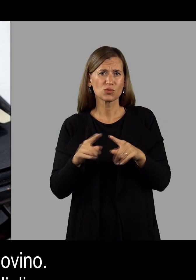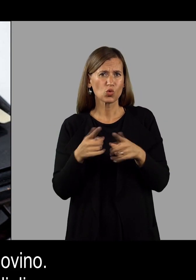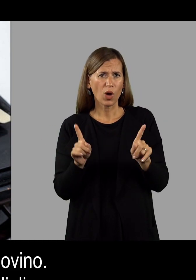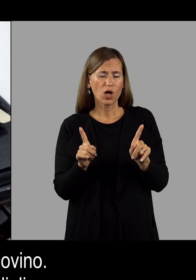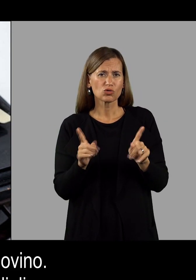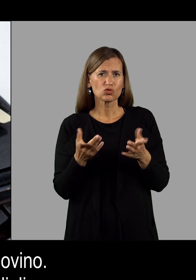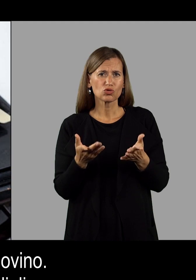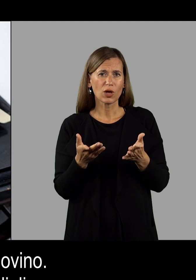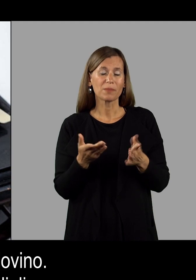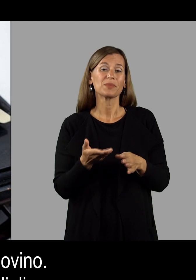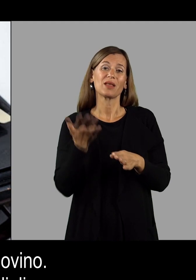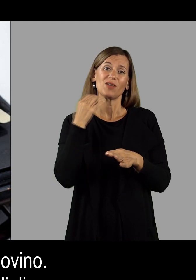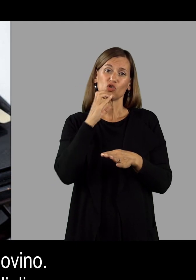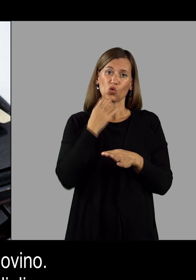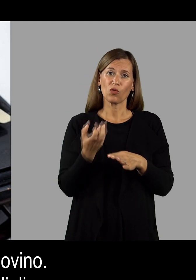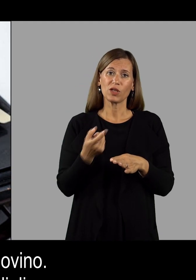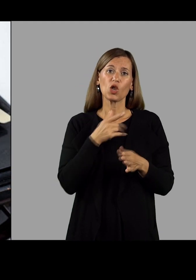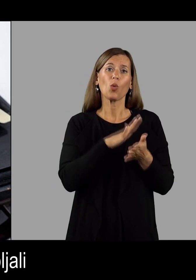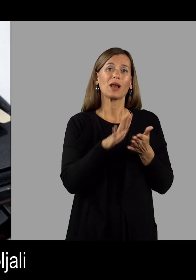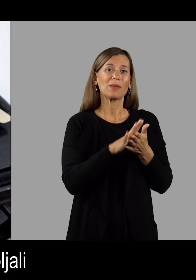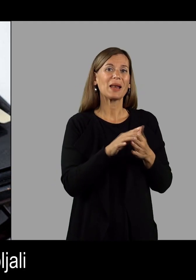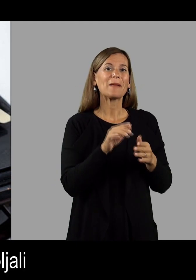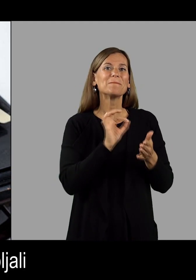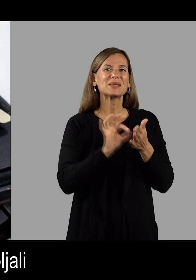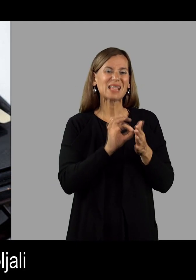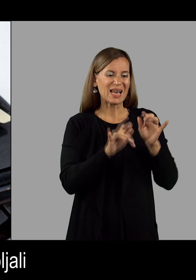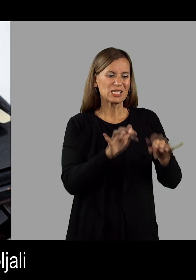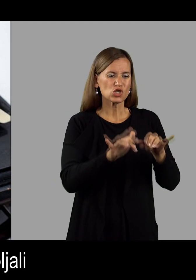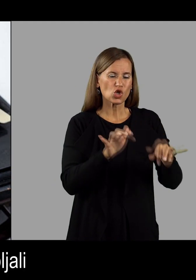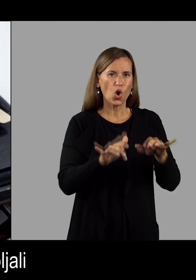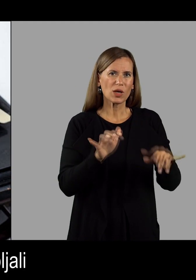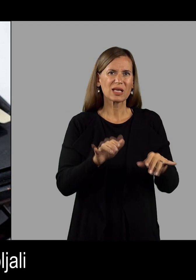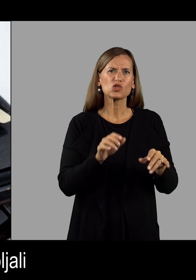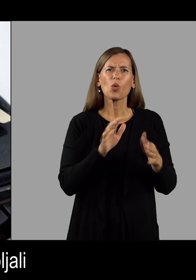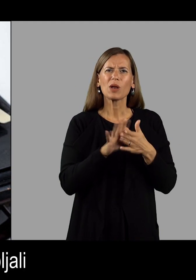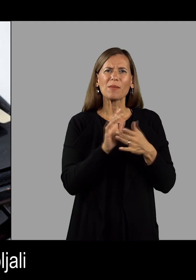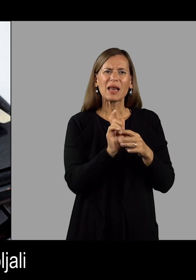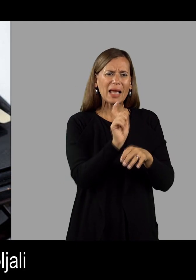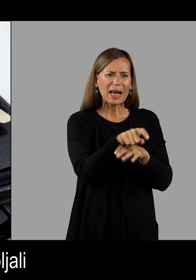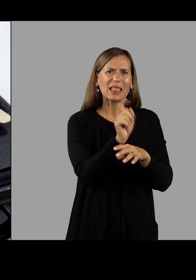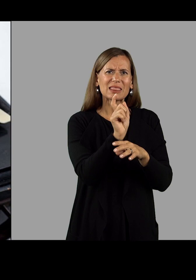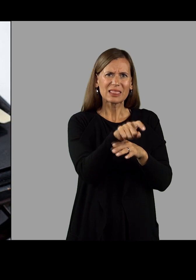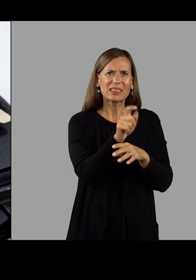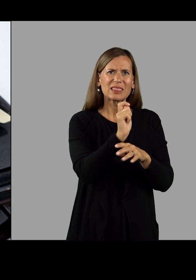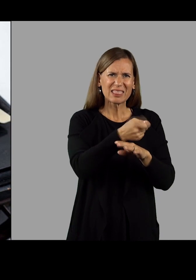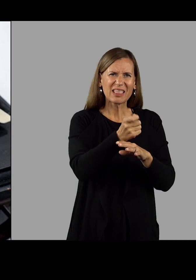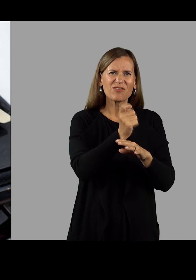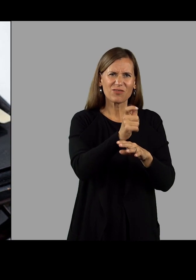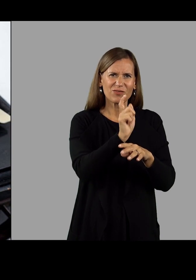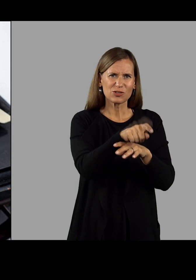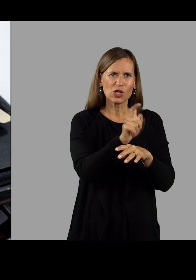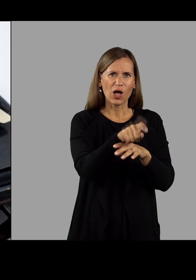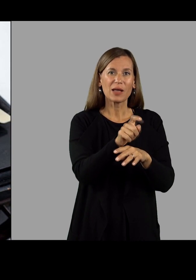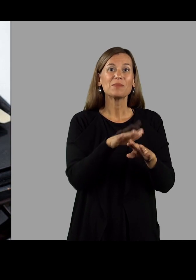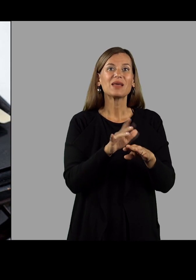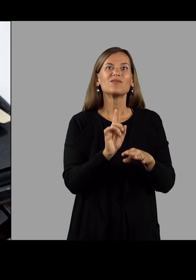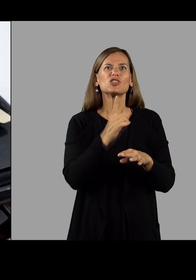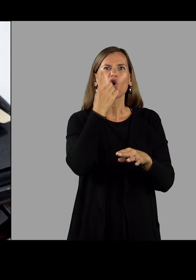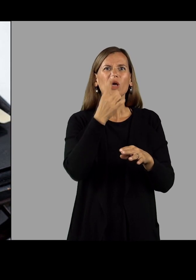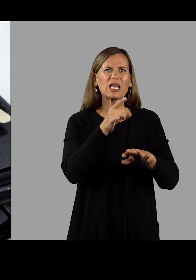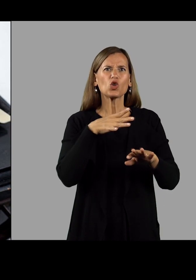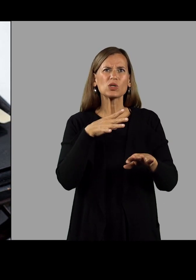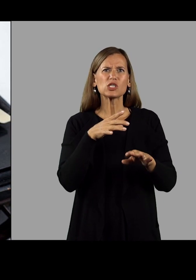klasična QWERTY postavitev tipkovnice, vsi poznamo to tipkovnico, uporabljamo jo danes na naših računalnikih, laptopih. Zakaj je prišlo